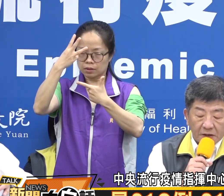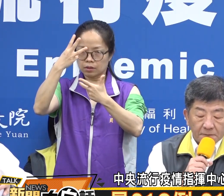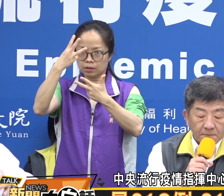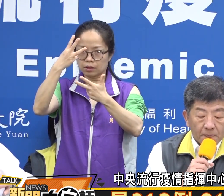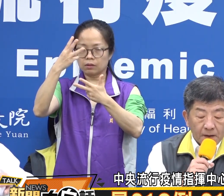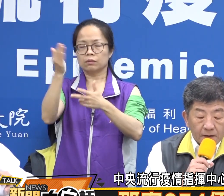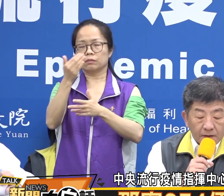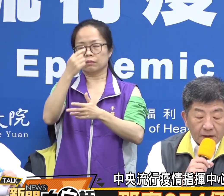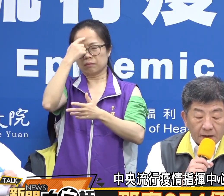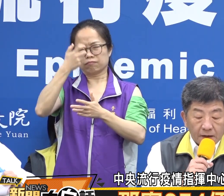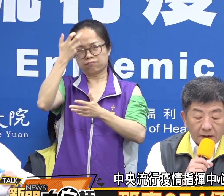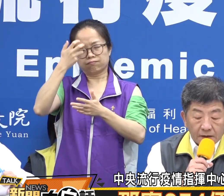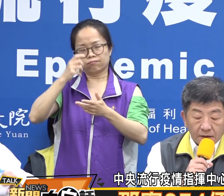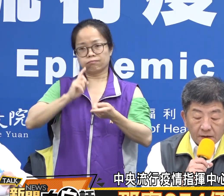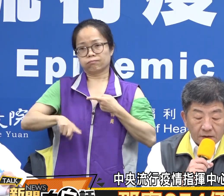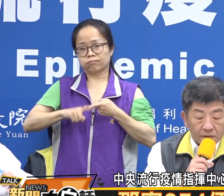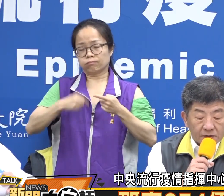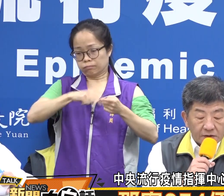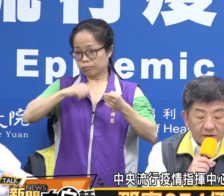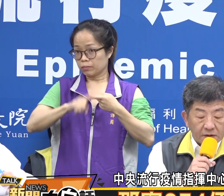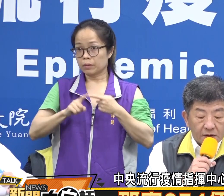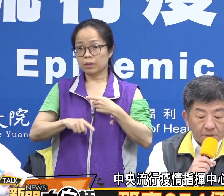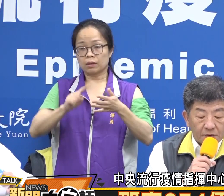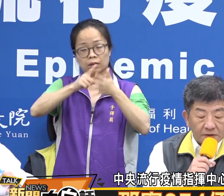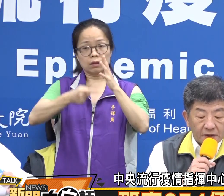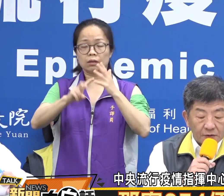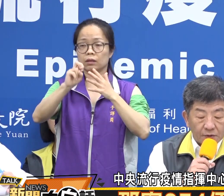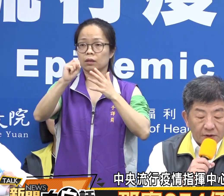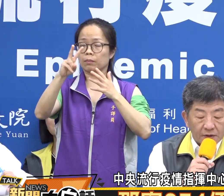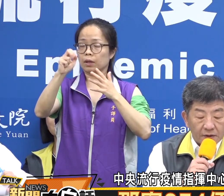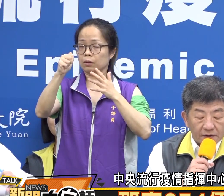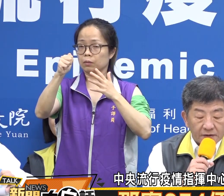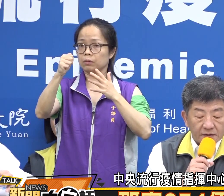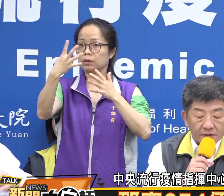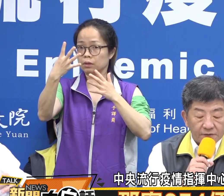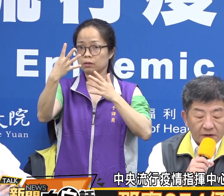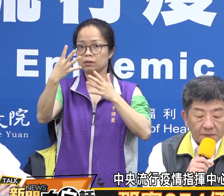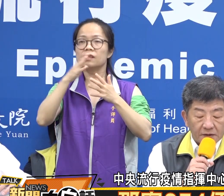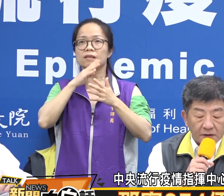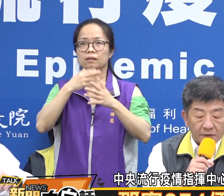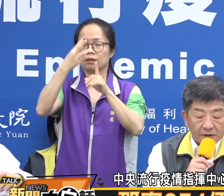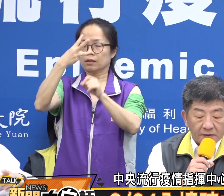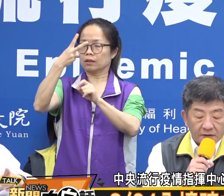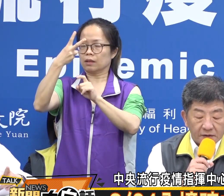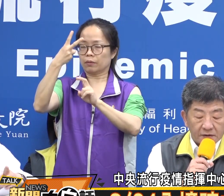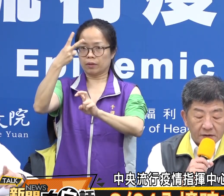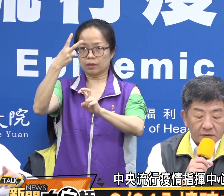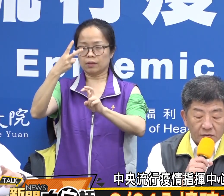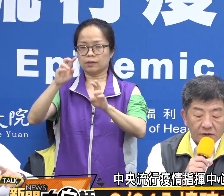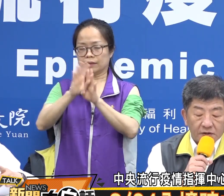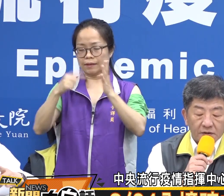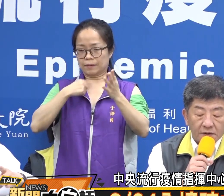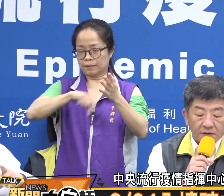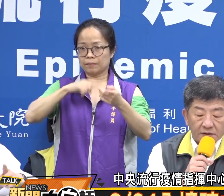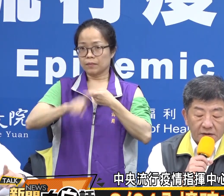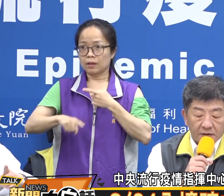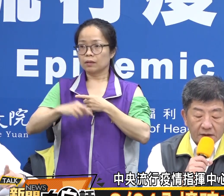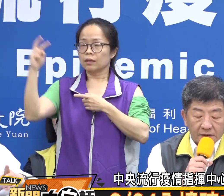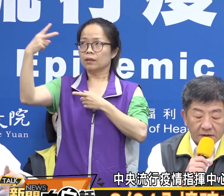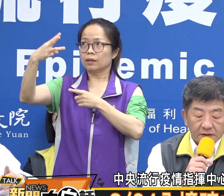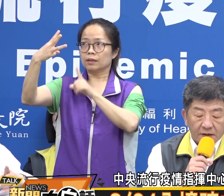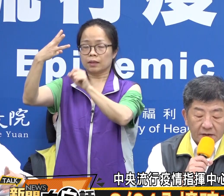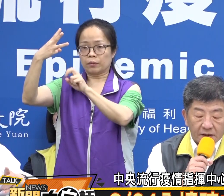3月17日发病。那按254，并于3月20日发病，3月24日入境时